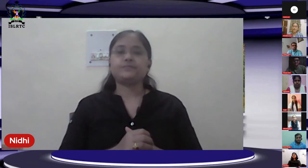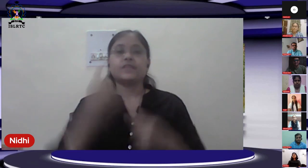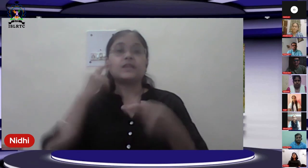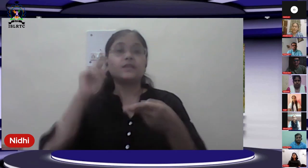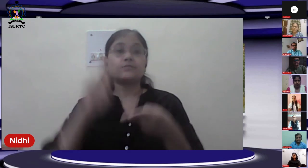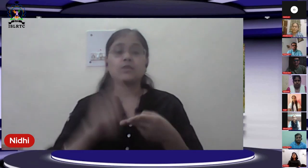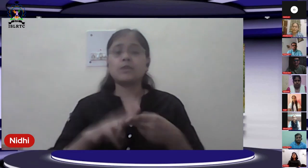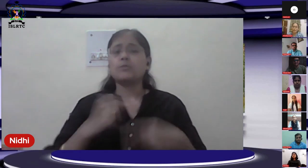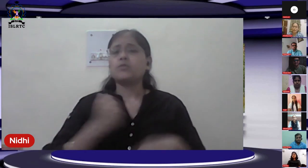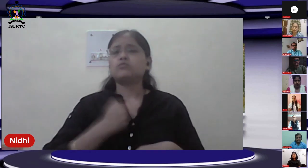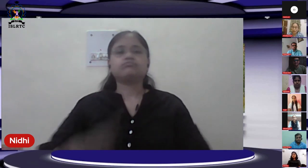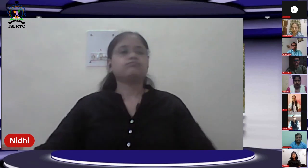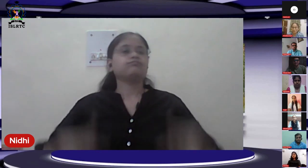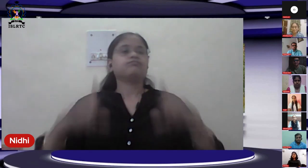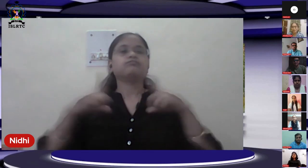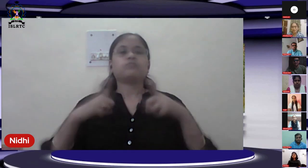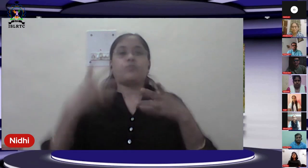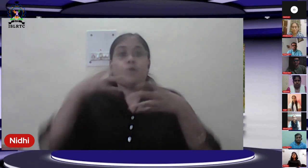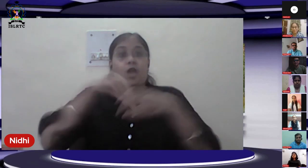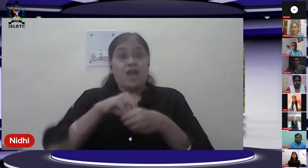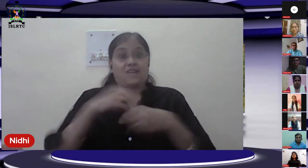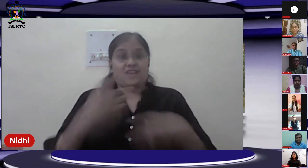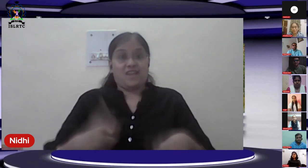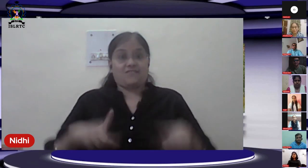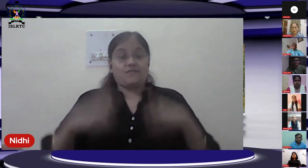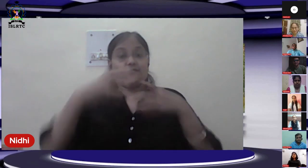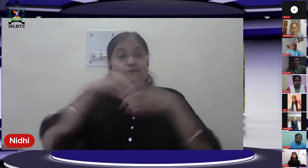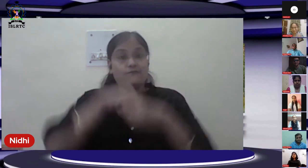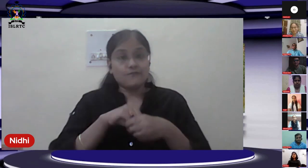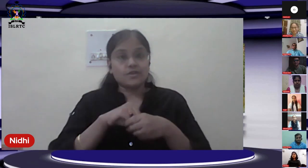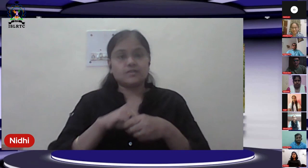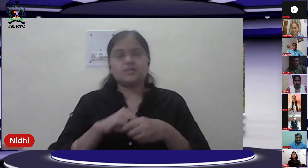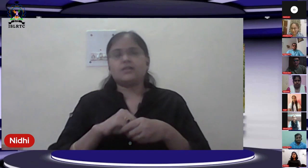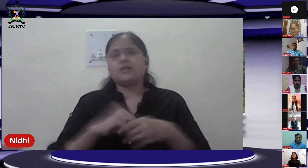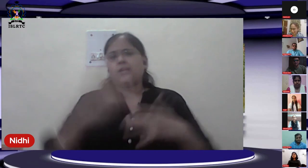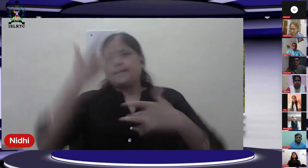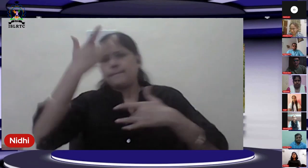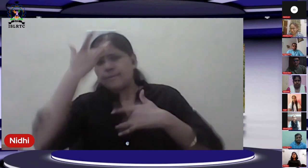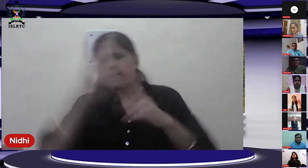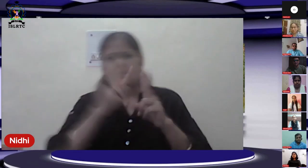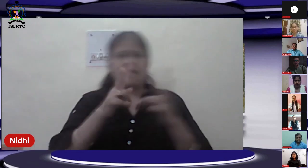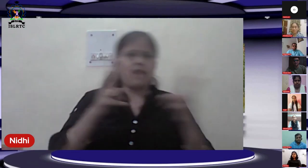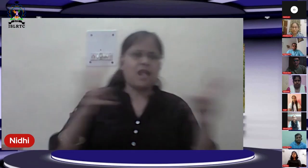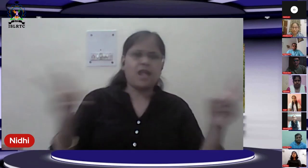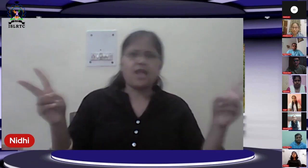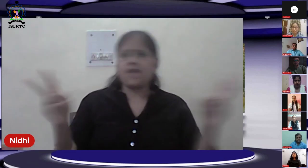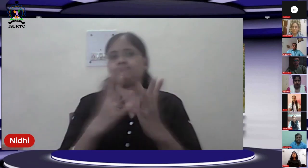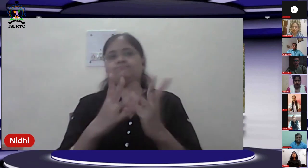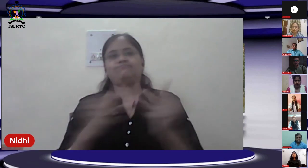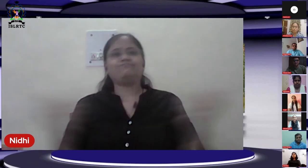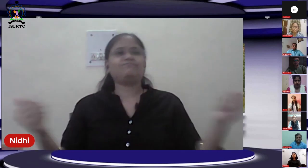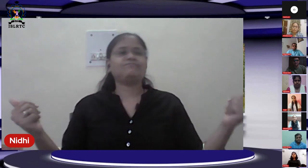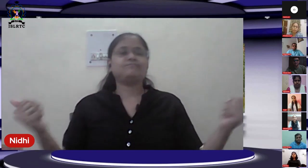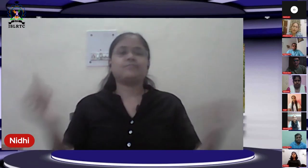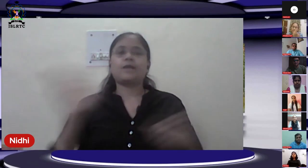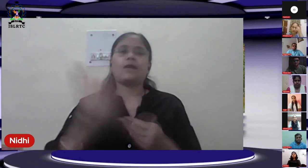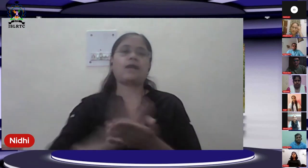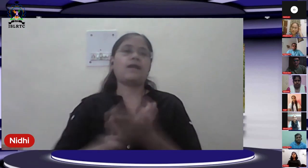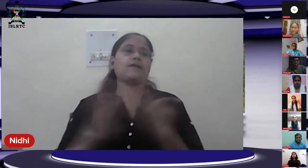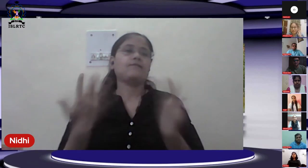स्टाइल में शामिल कर लेंगे तो हम बहुत सारे रोगों को टाटा बाय बाय कर सकते हैं। तो योगा वर्ड का जैसे